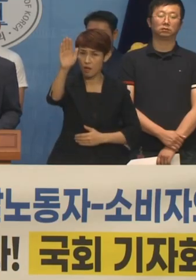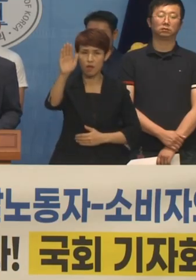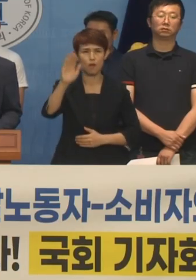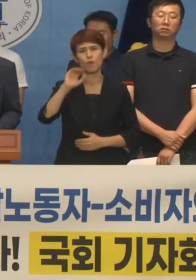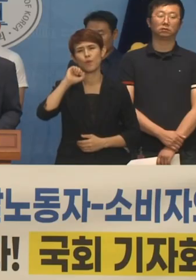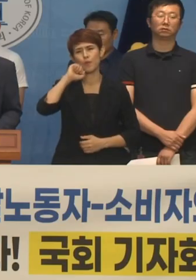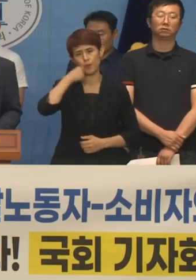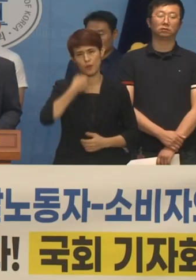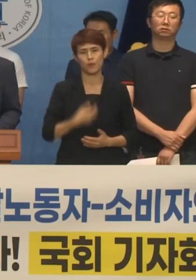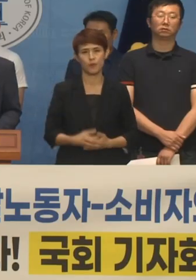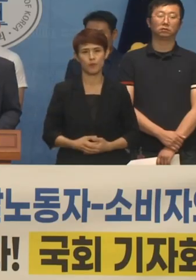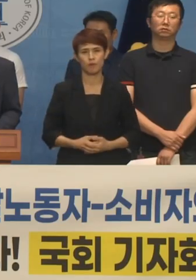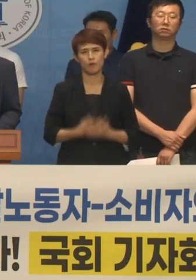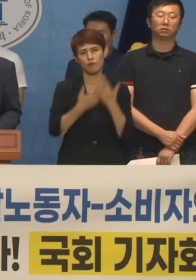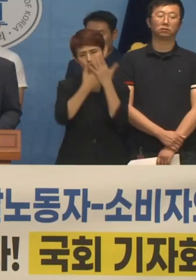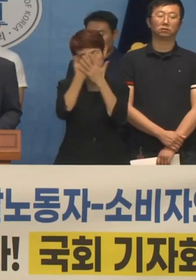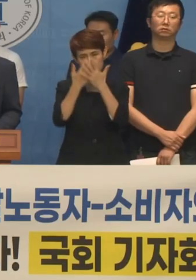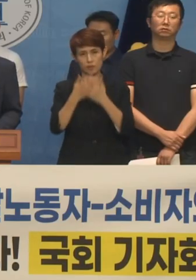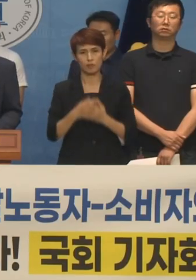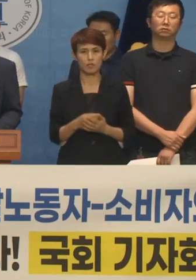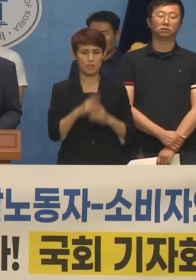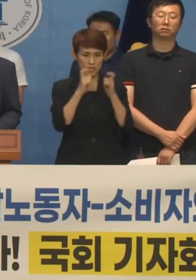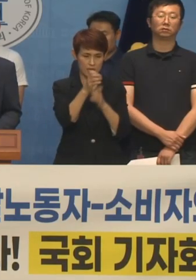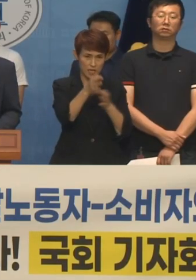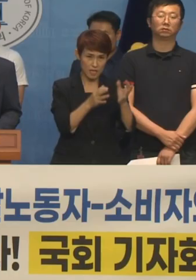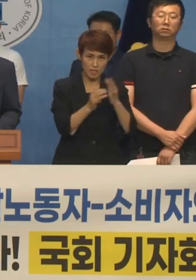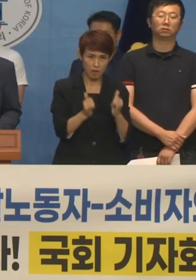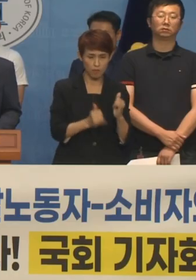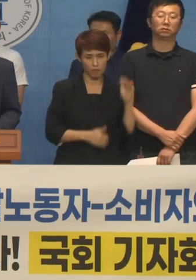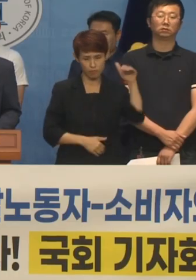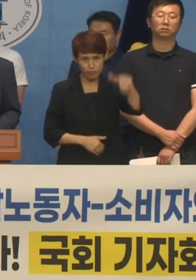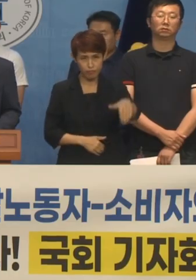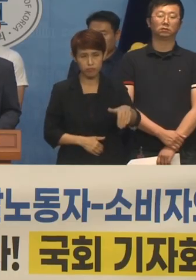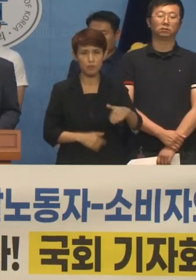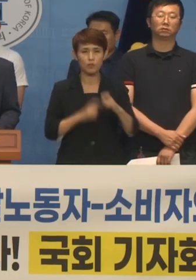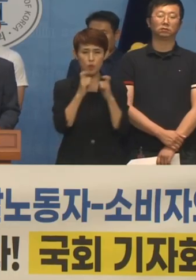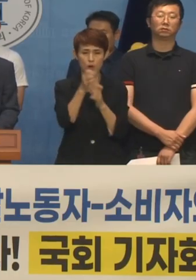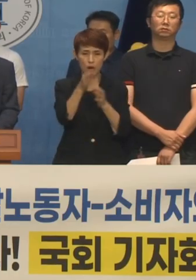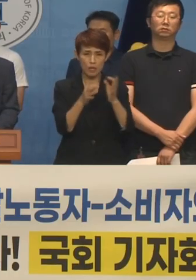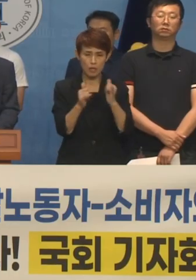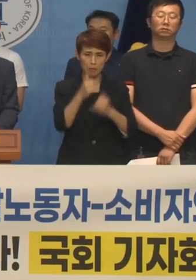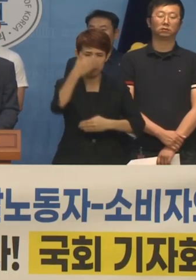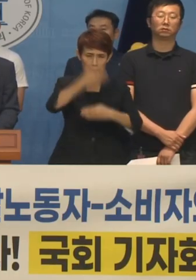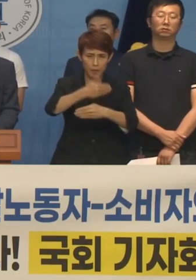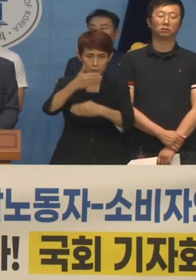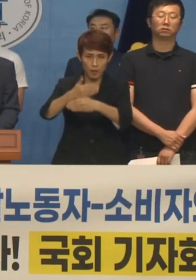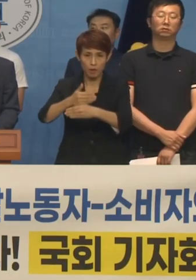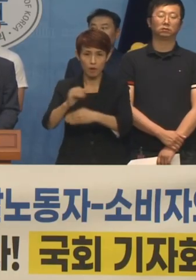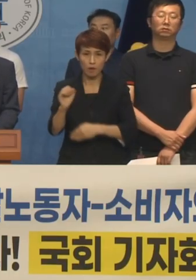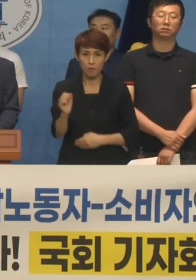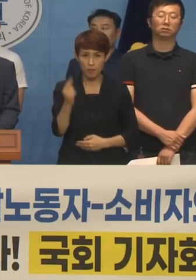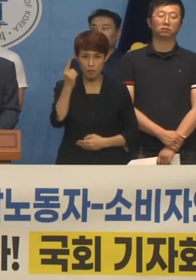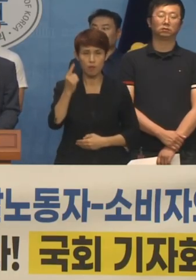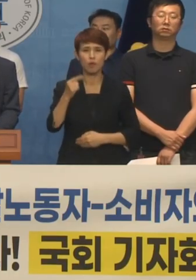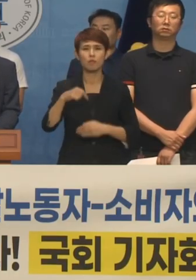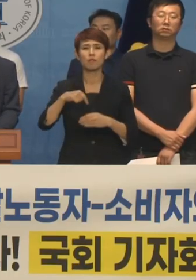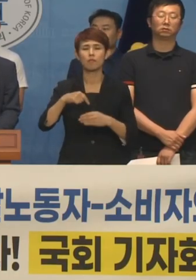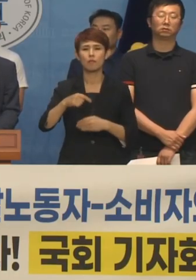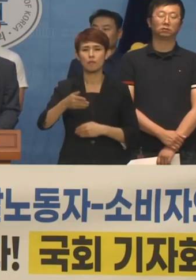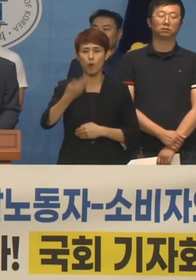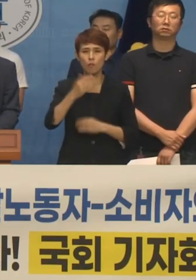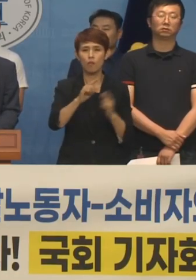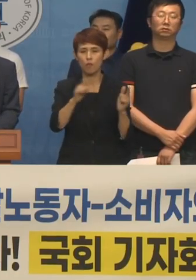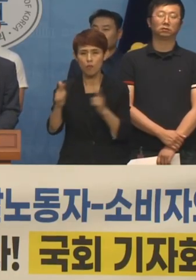수 없습니다. 자영업자 몰락과 소상공인 폐업으로 중산층 위기는 물론 외식업 전반의